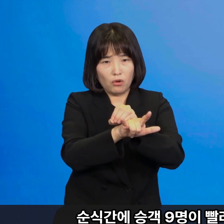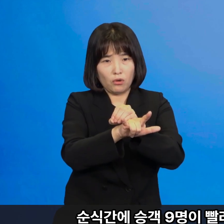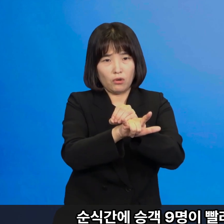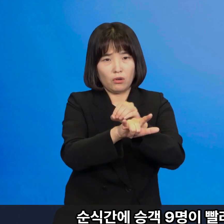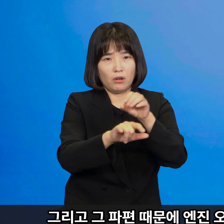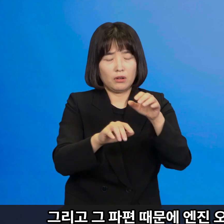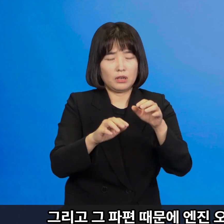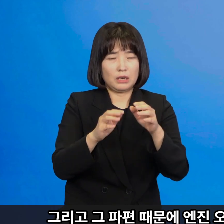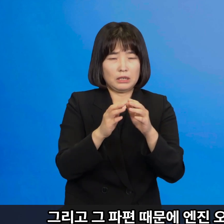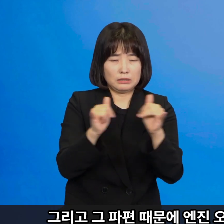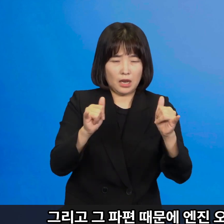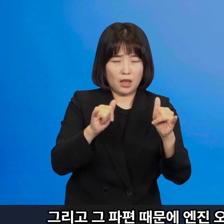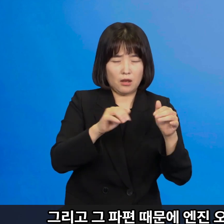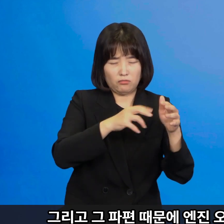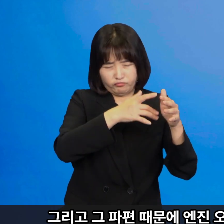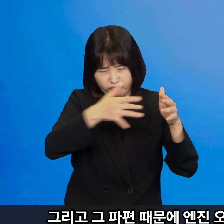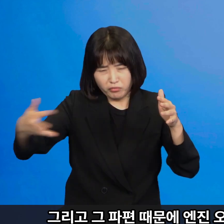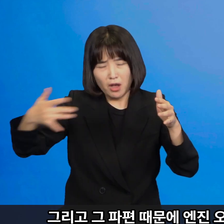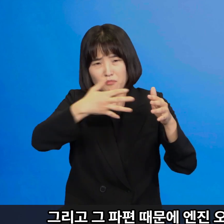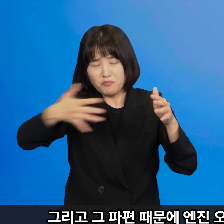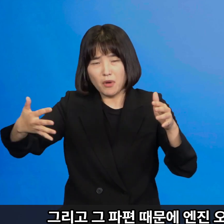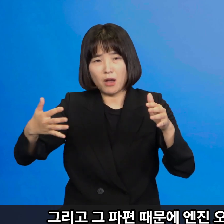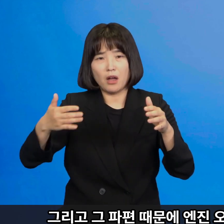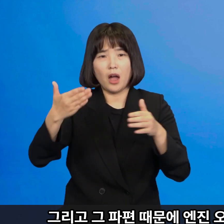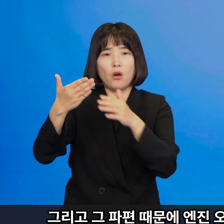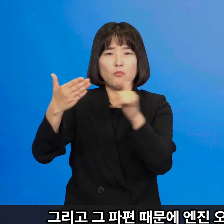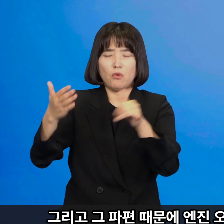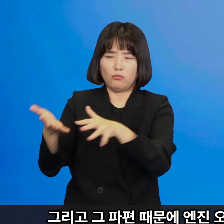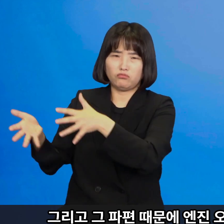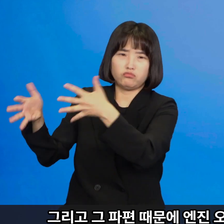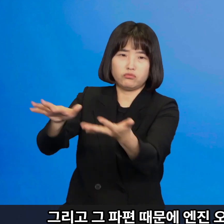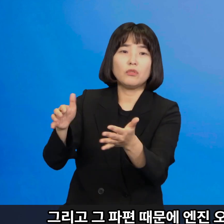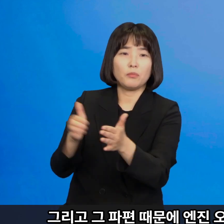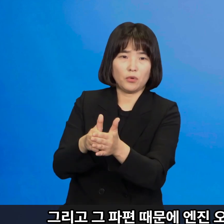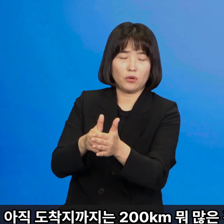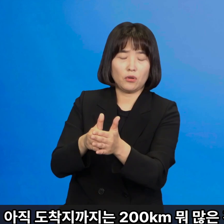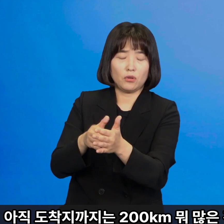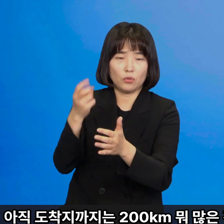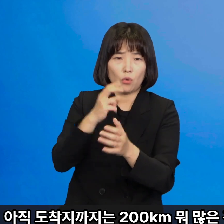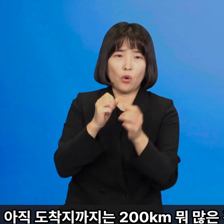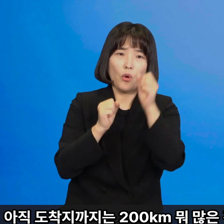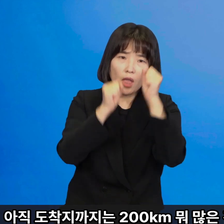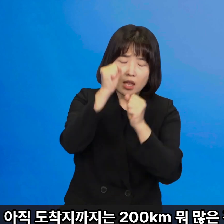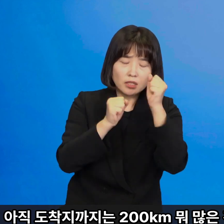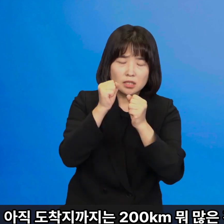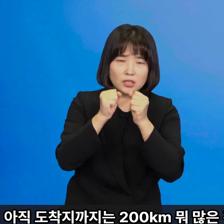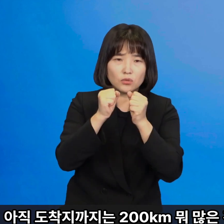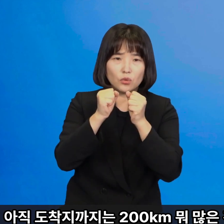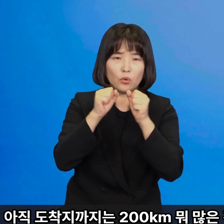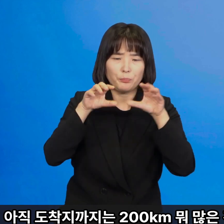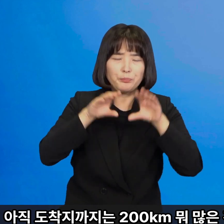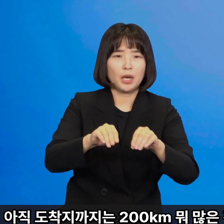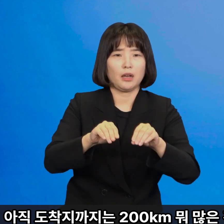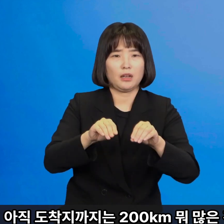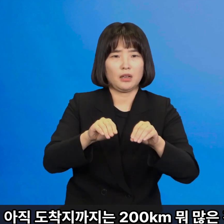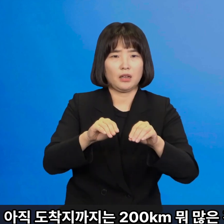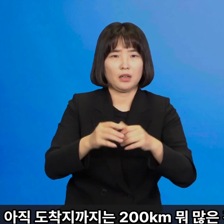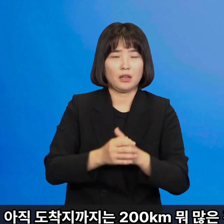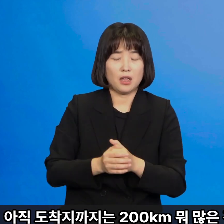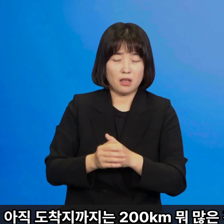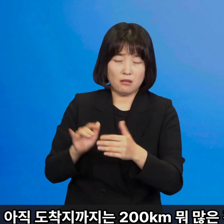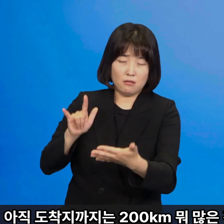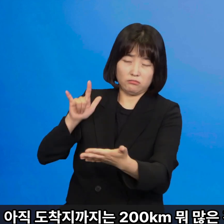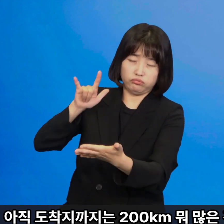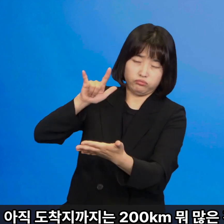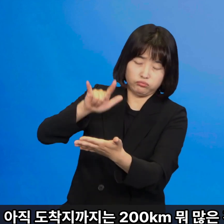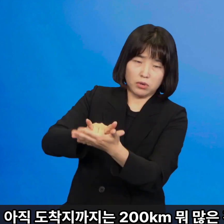목숨을 잃었어요. 그리고 그 파편 때문에 오른쪽 엔진 2개가 멈춰버립니다. 아직 도착지까지는 200km, 뭐 많은 건 아니지만